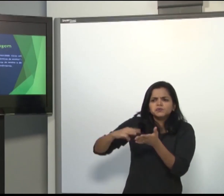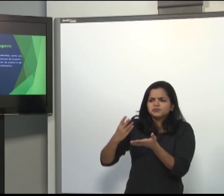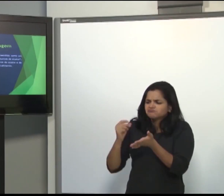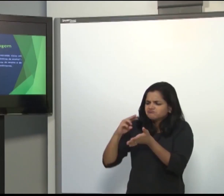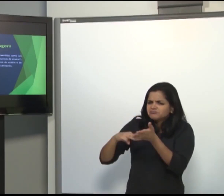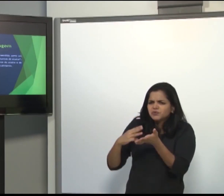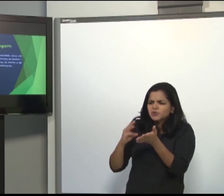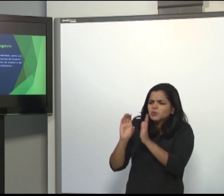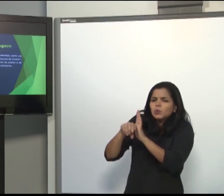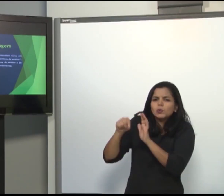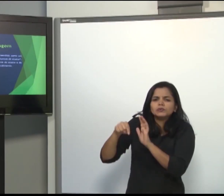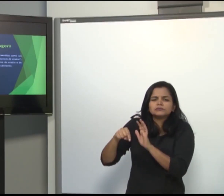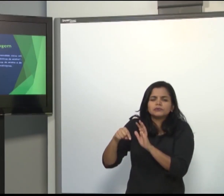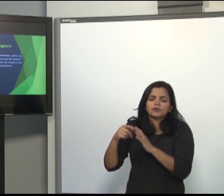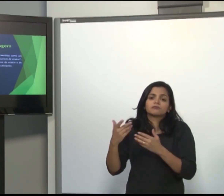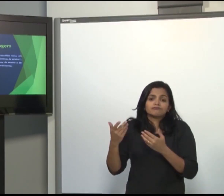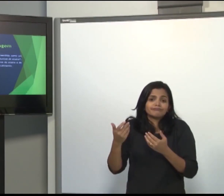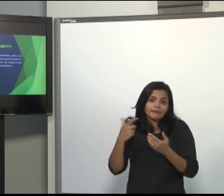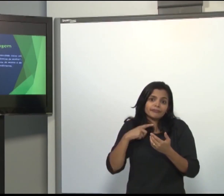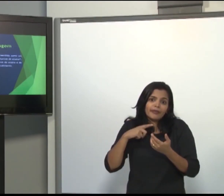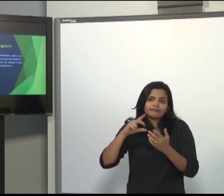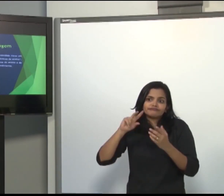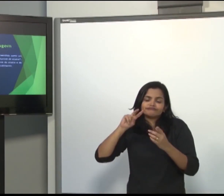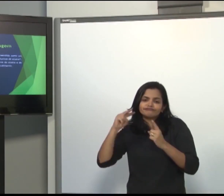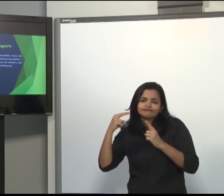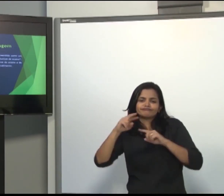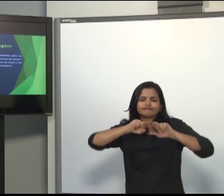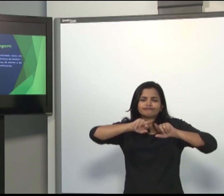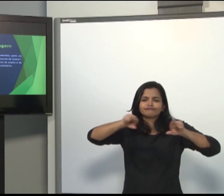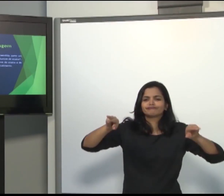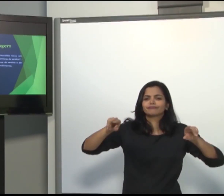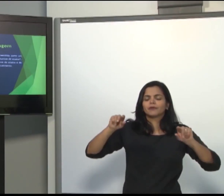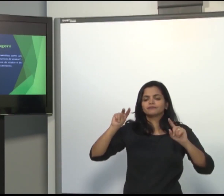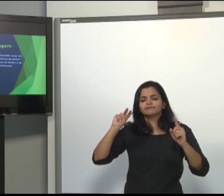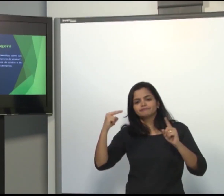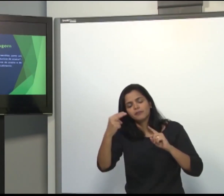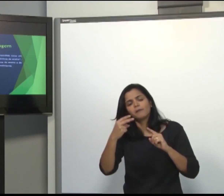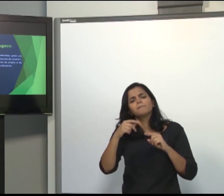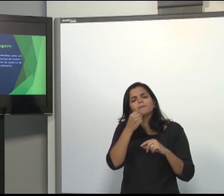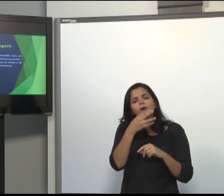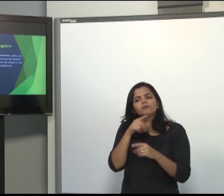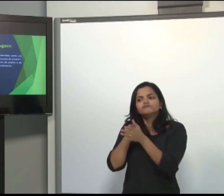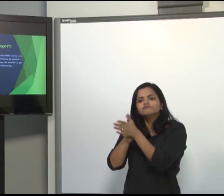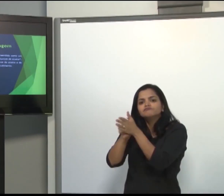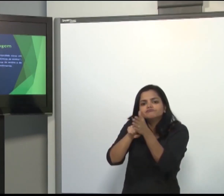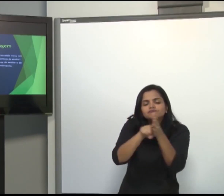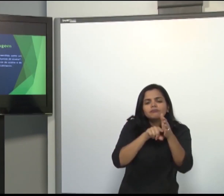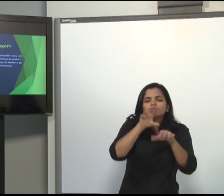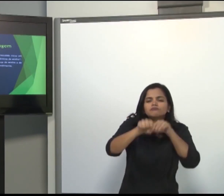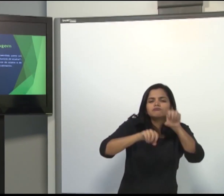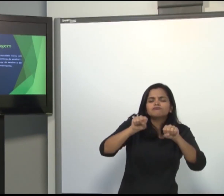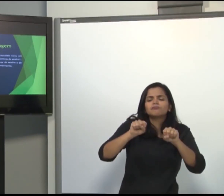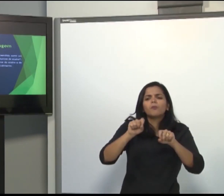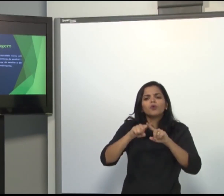e quanto à metodologia? Como saber o conceito? Então, temos várias perspectivas.